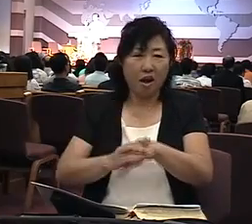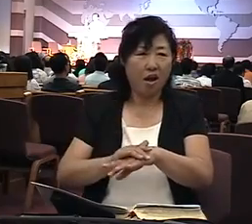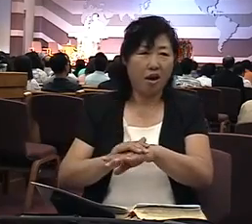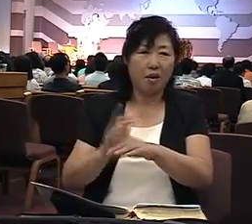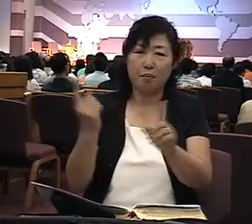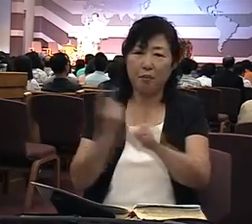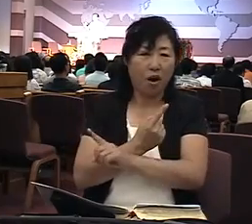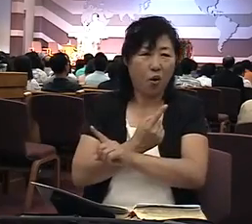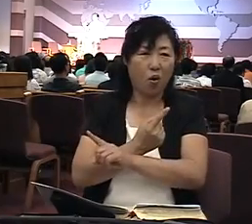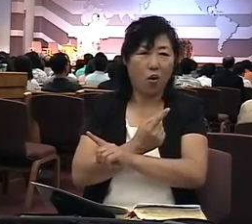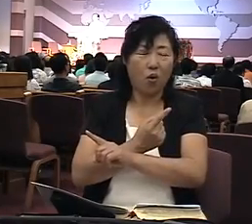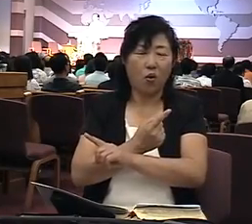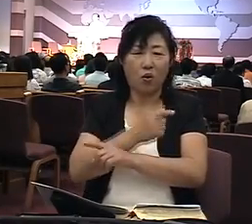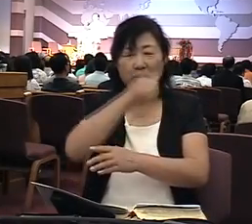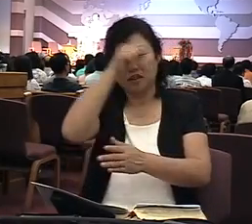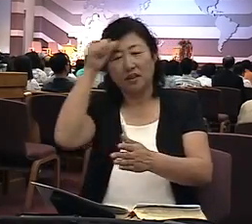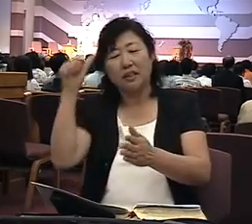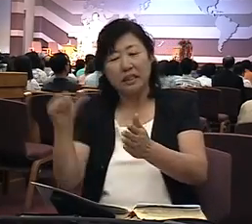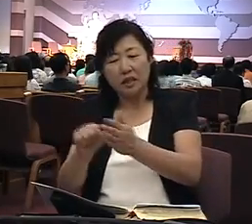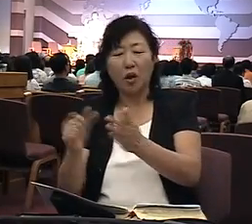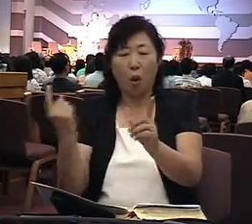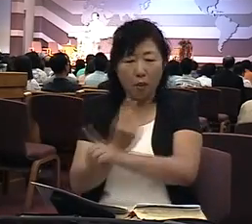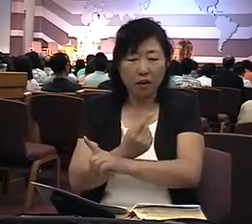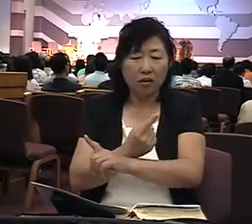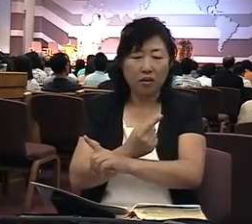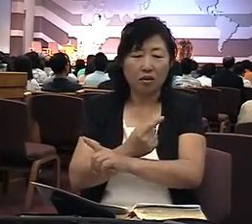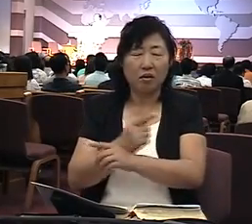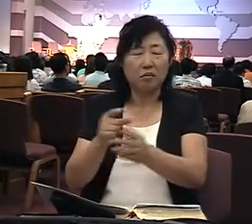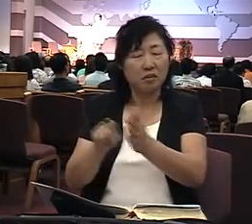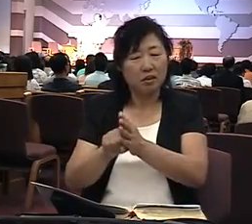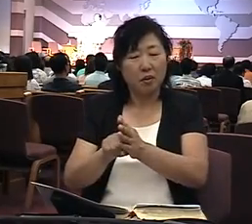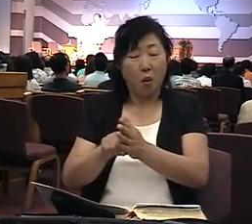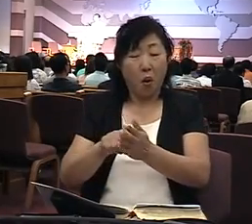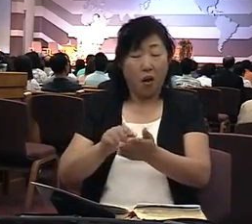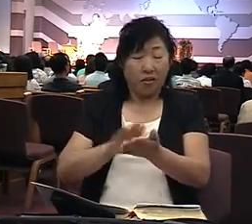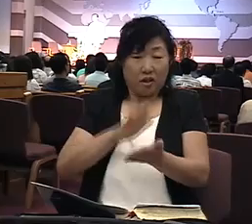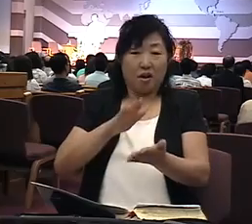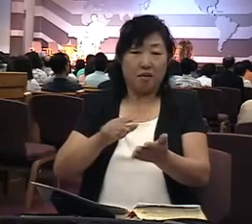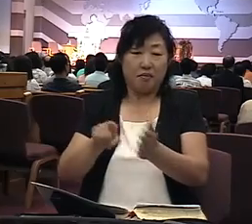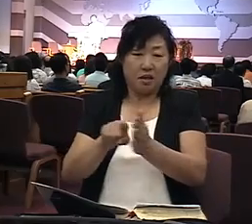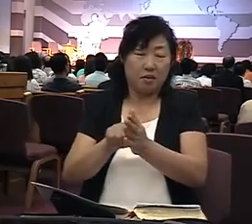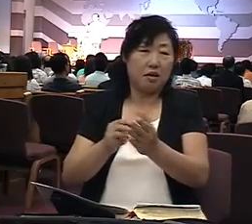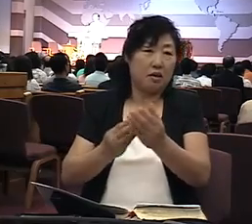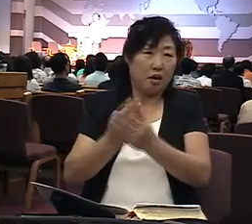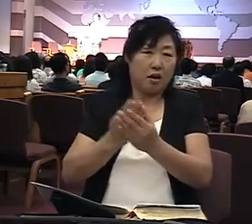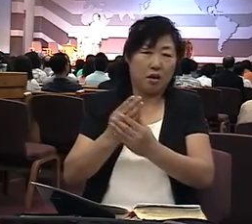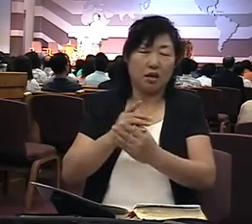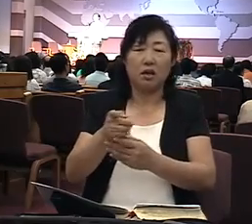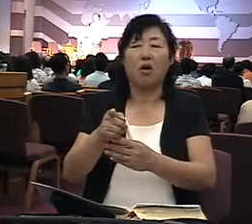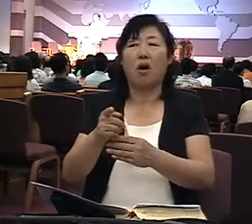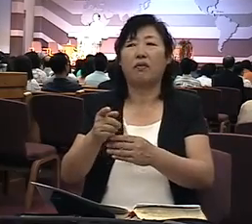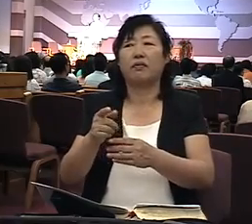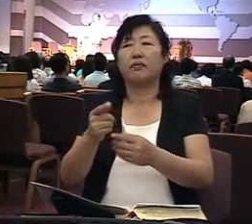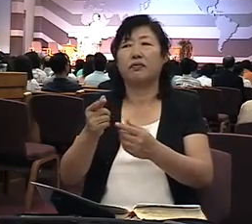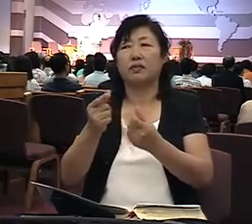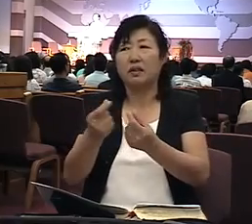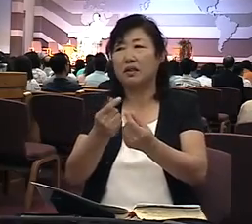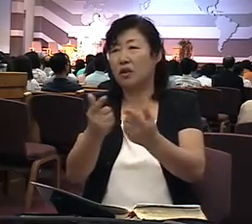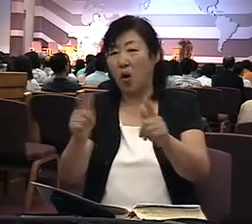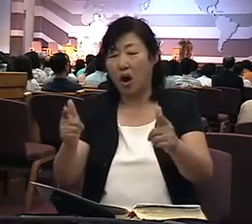신앙이 흐지부지했던 신앙이 확고한 불타는 믿음이 되고 이러한 간증이 너무나 많습니다. 기왕